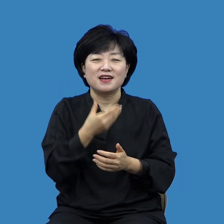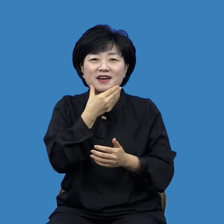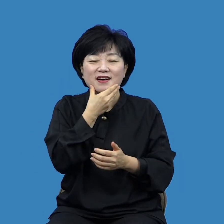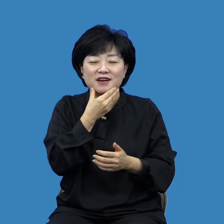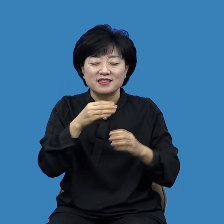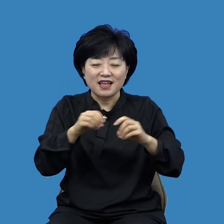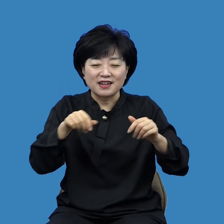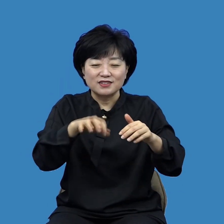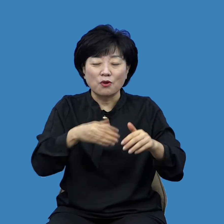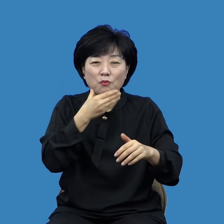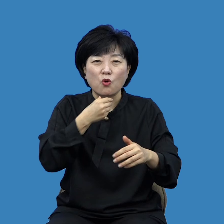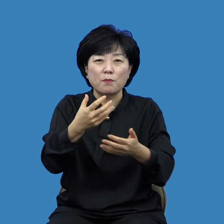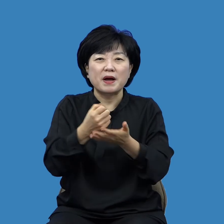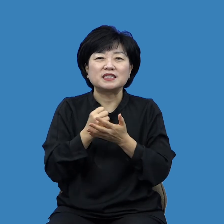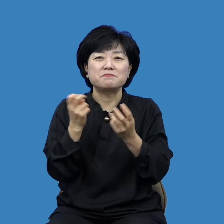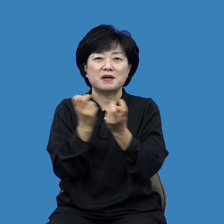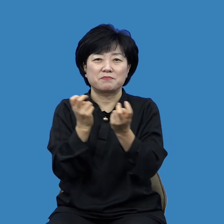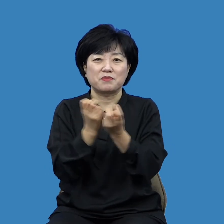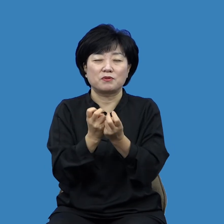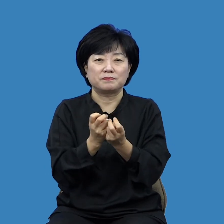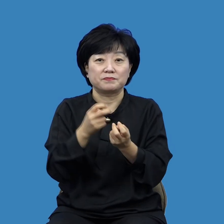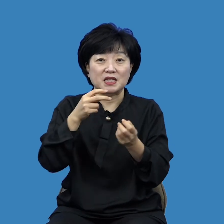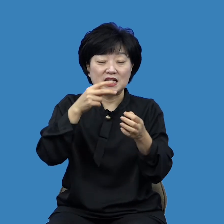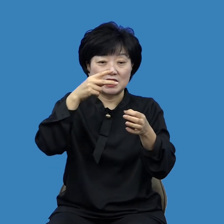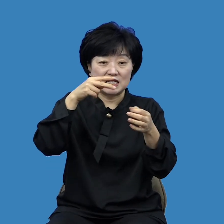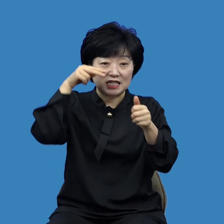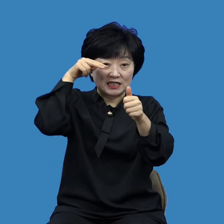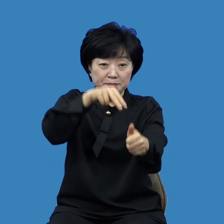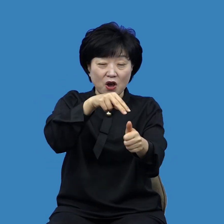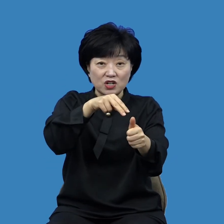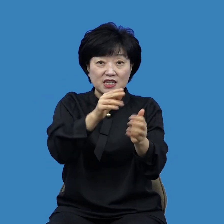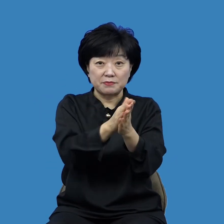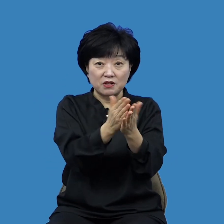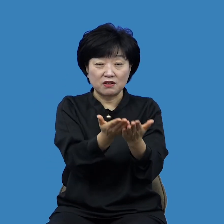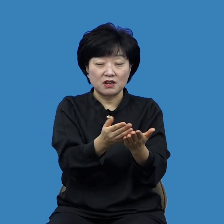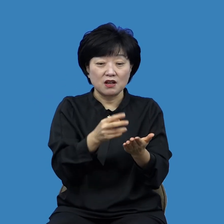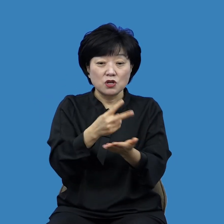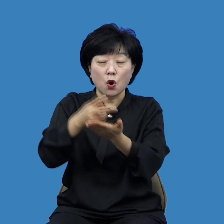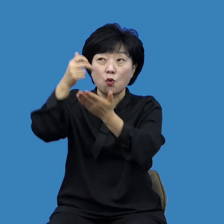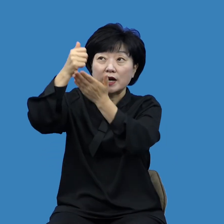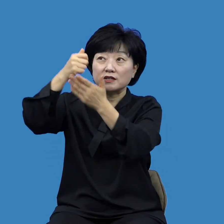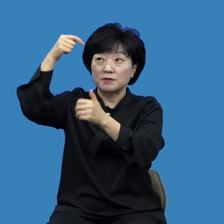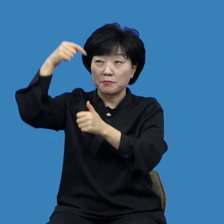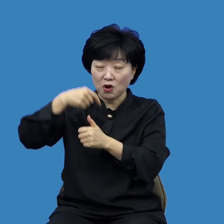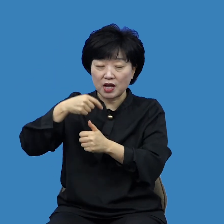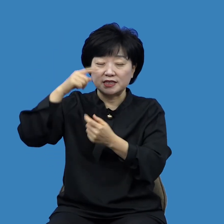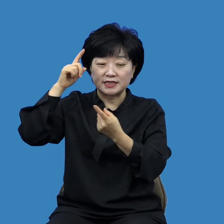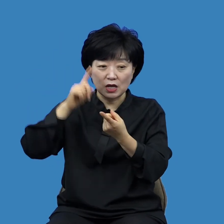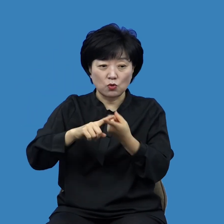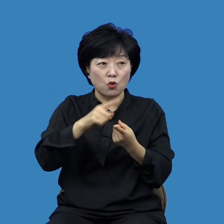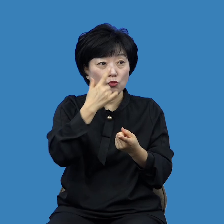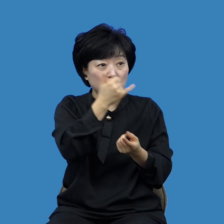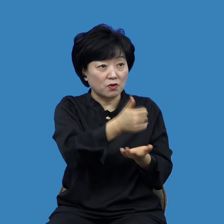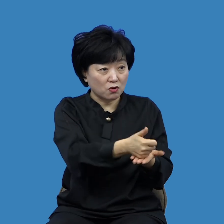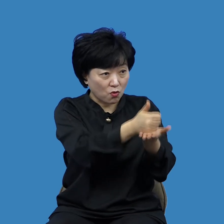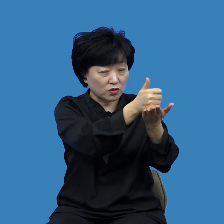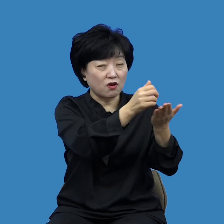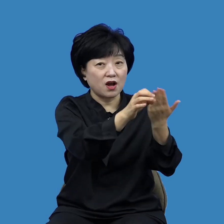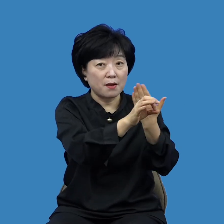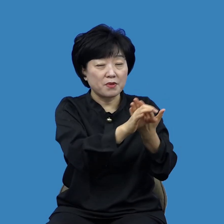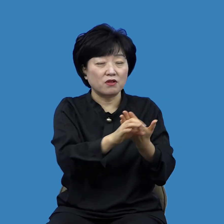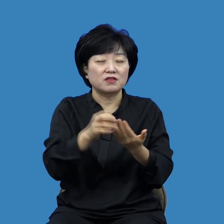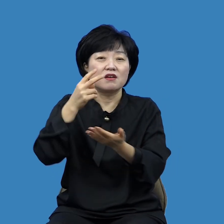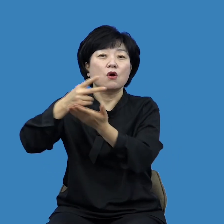이게. 신명기에 보면 이렇게 얘기합니다. 너는 내 하나님 여호와께서 명령한 대로 내 부모를 공경하라. 그리하면 내